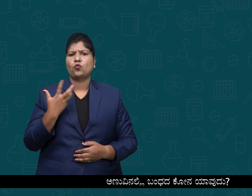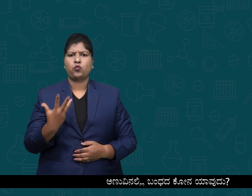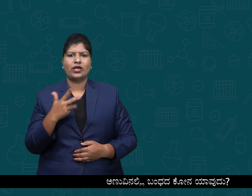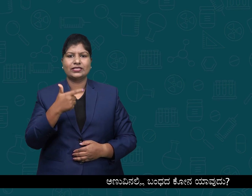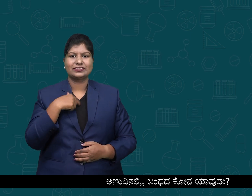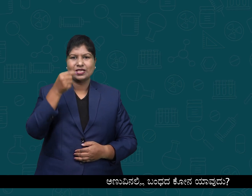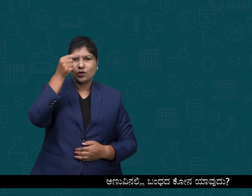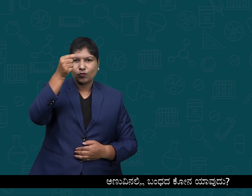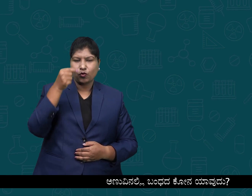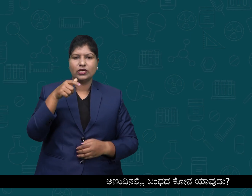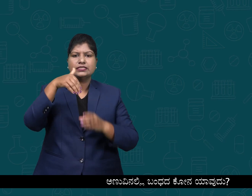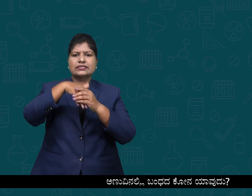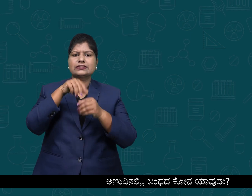ಅಣುವಿನಲ್ಲಿ ಬಂಧದ ಕೋನ ಯಾವುದು?